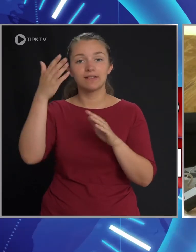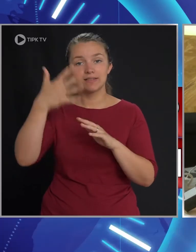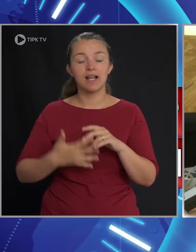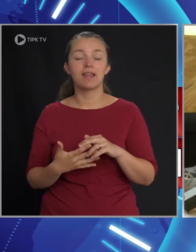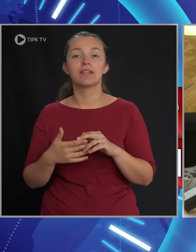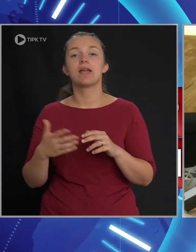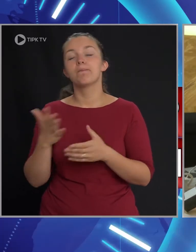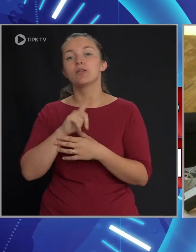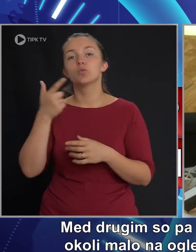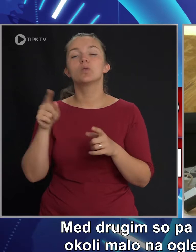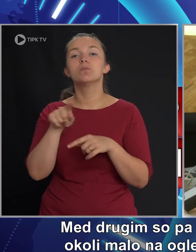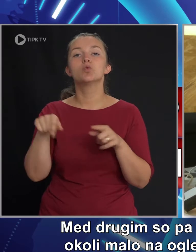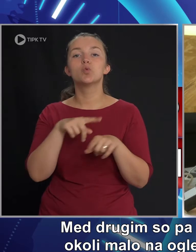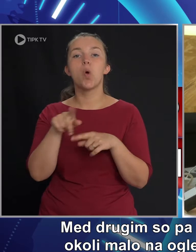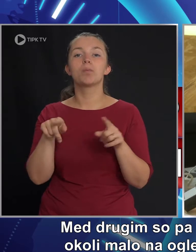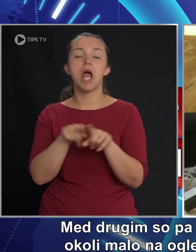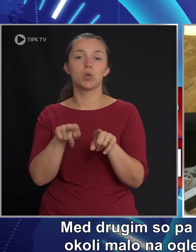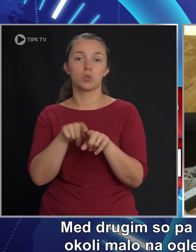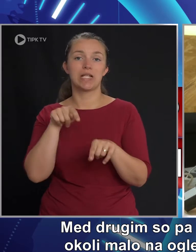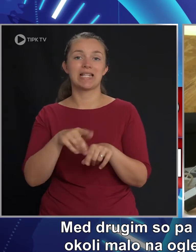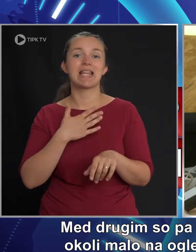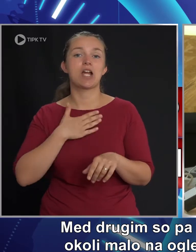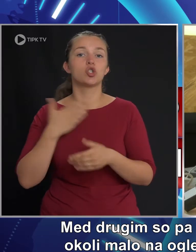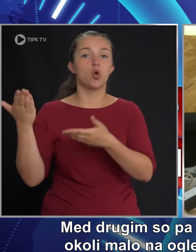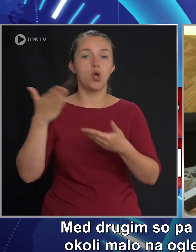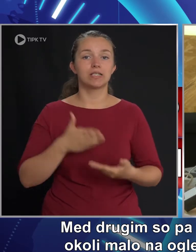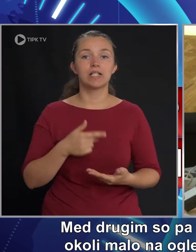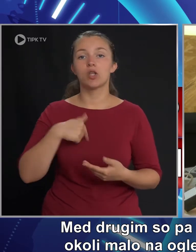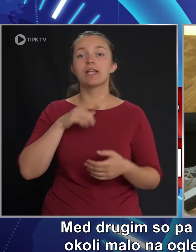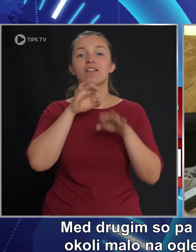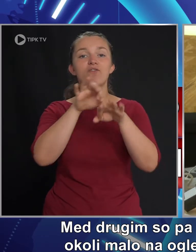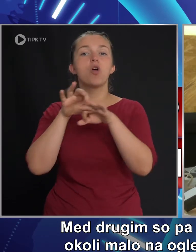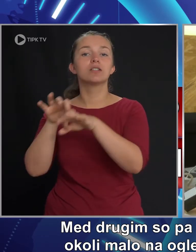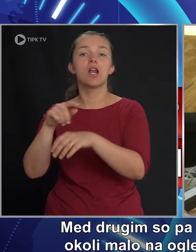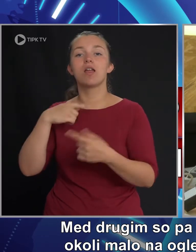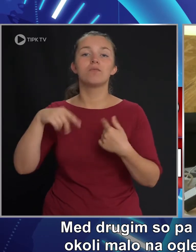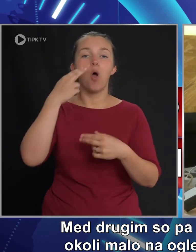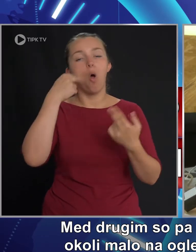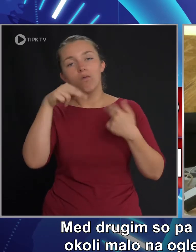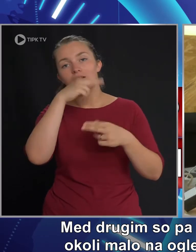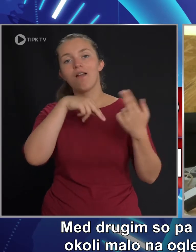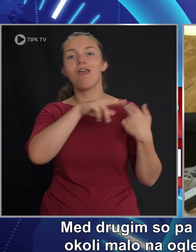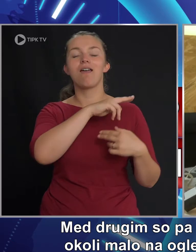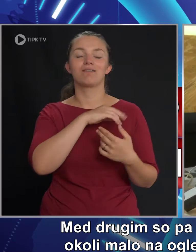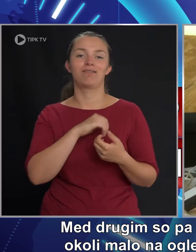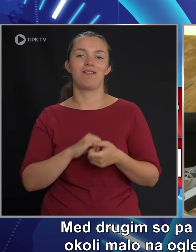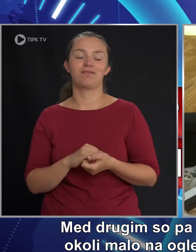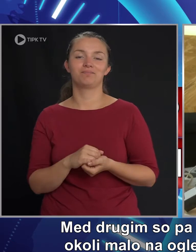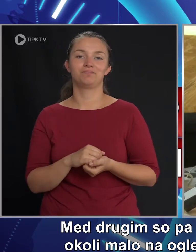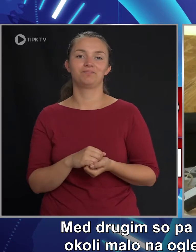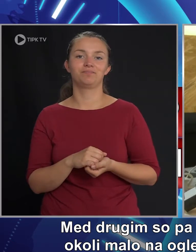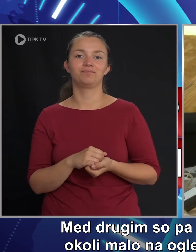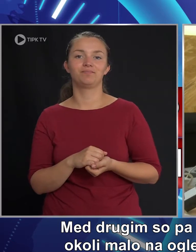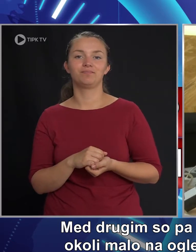strani. Med drugim so pa tudi te naši gostitelji, ne, so nas vozili okoli, malo na oglede, pa